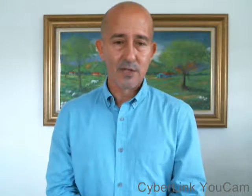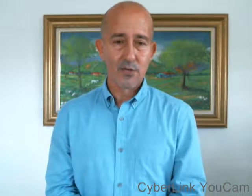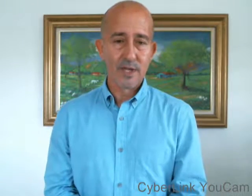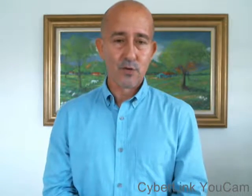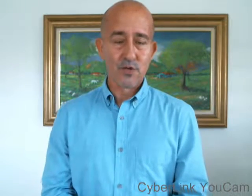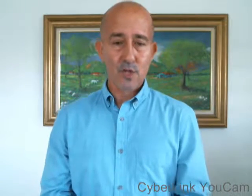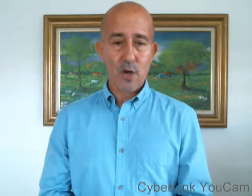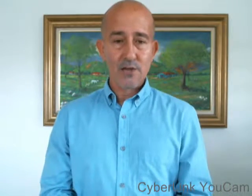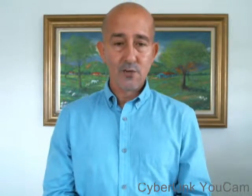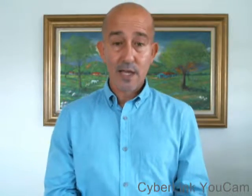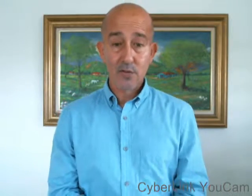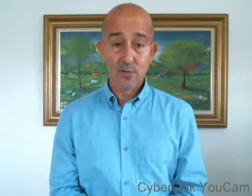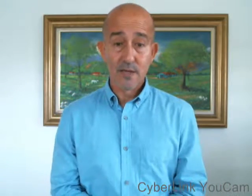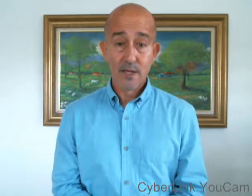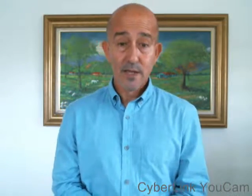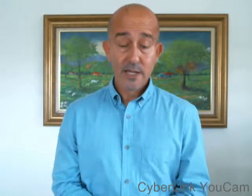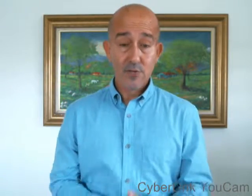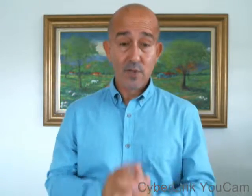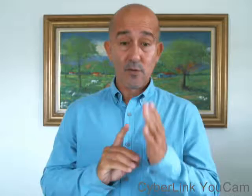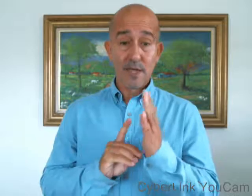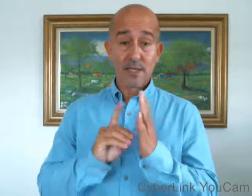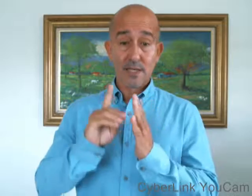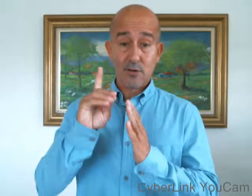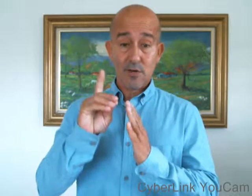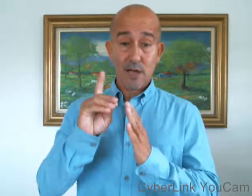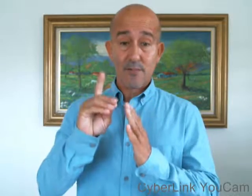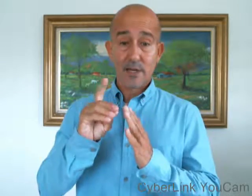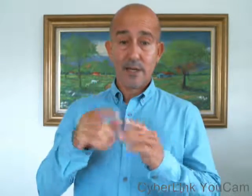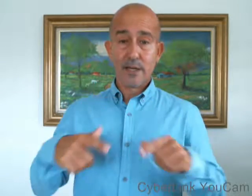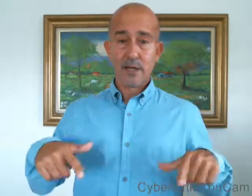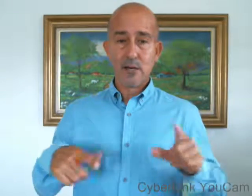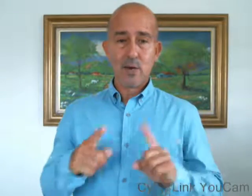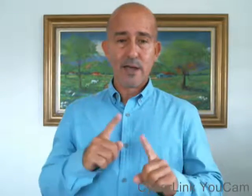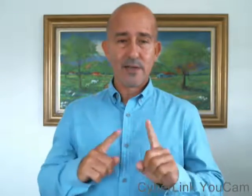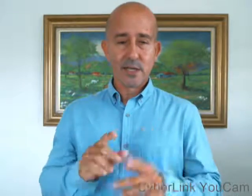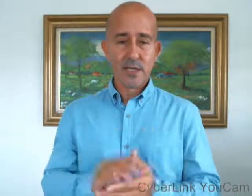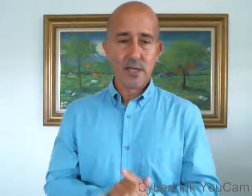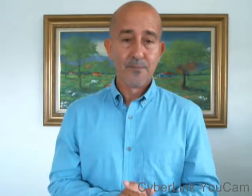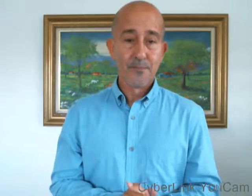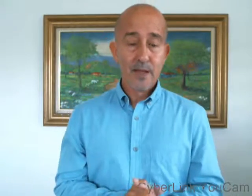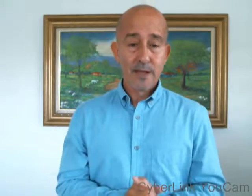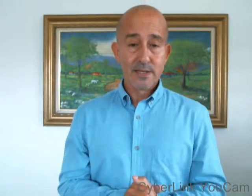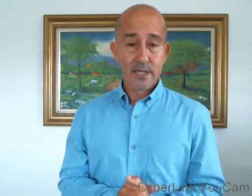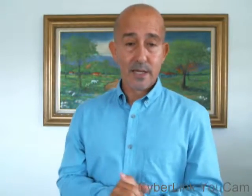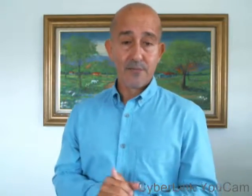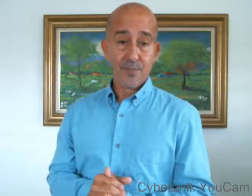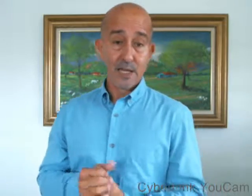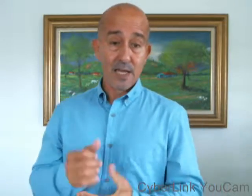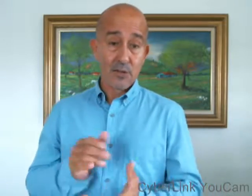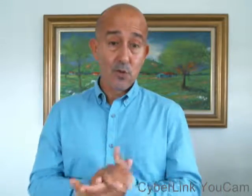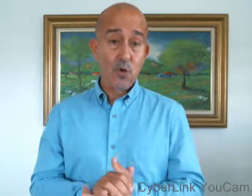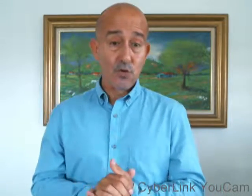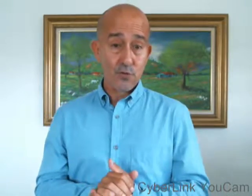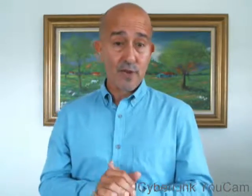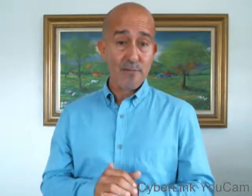dándome consejos, ayudándome y ayudándome a desarrollarme en el lenguaje de señas. Así que gracias a todos, continúen